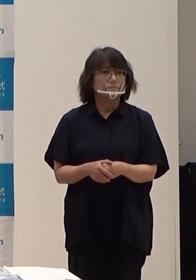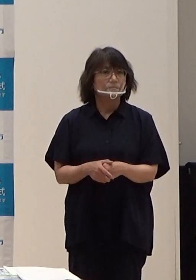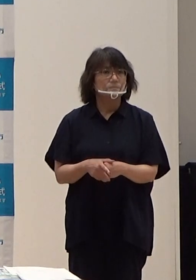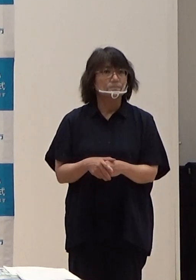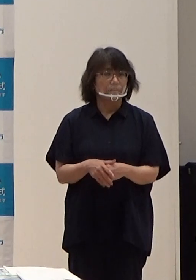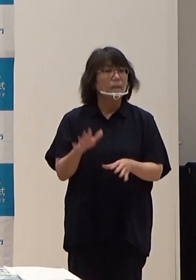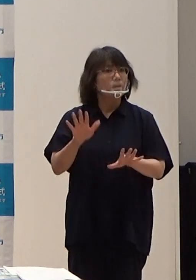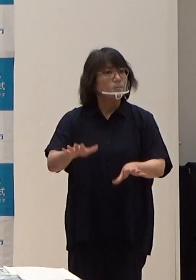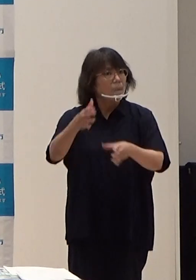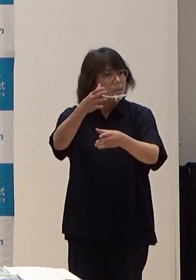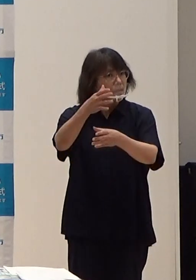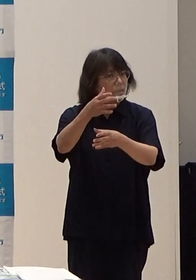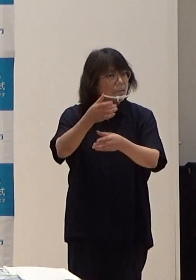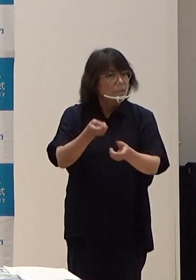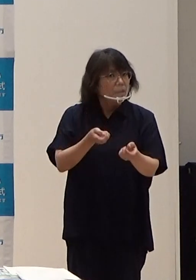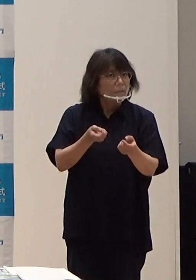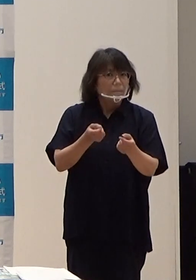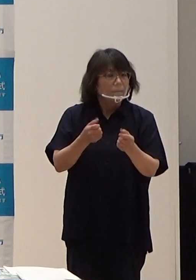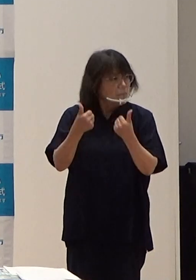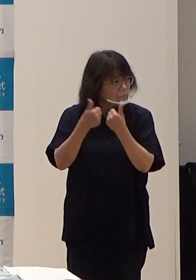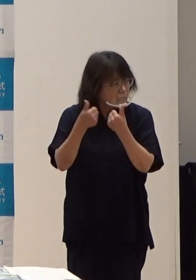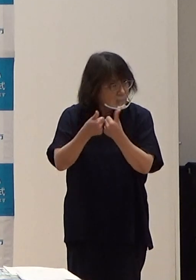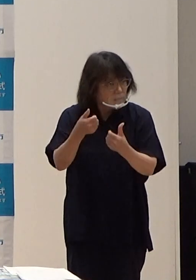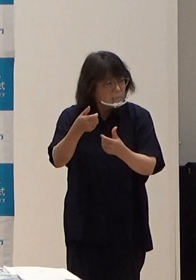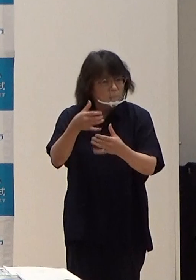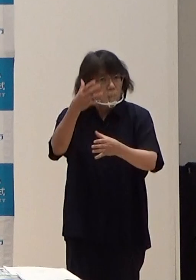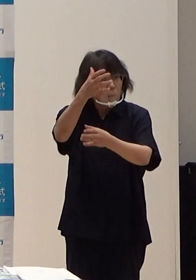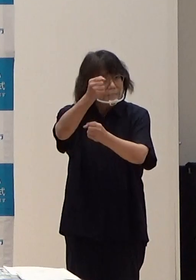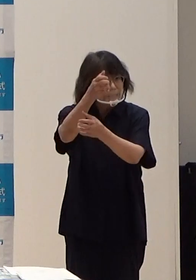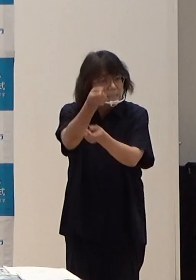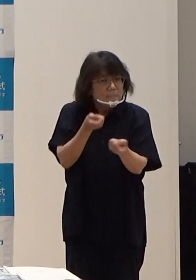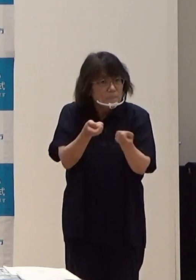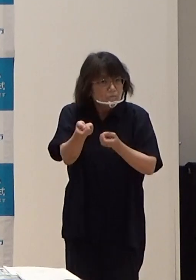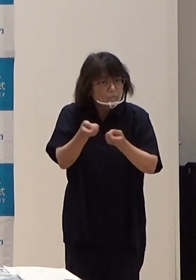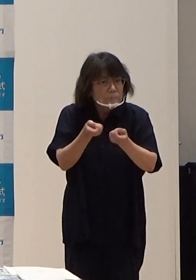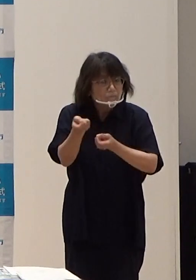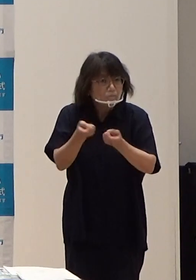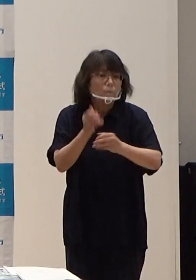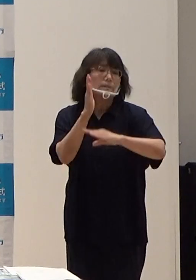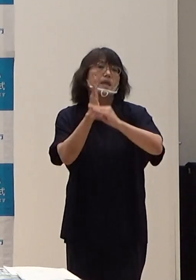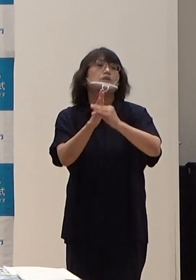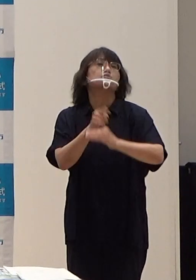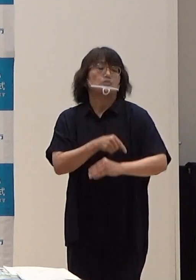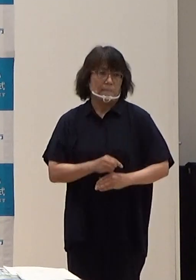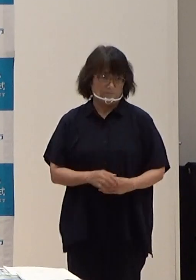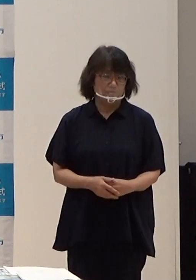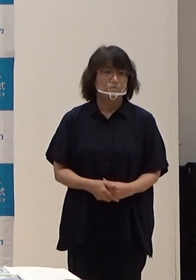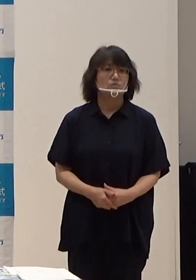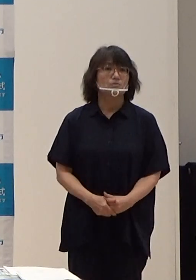整している最中であるということは伺っております。以上でございます。